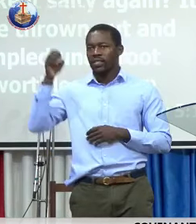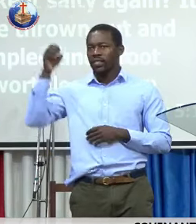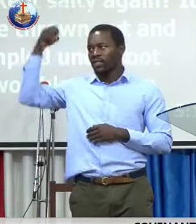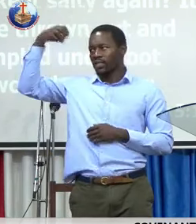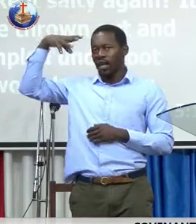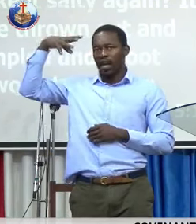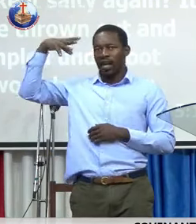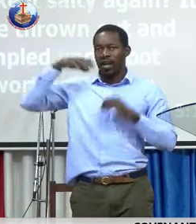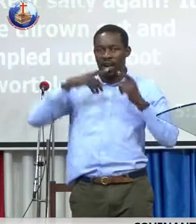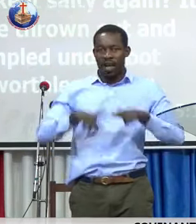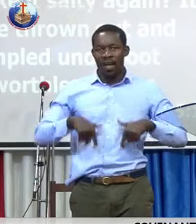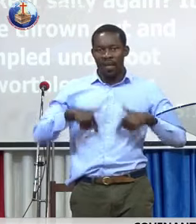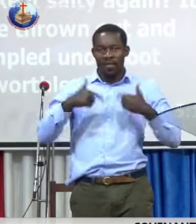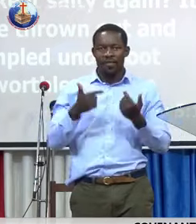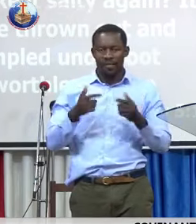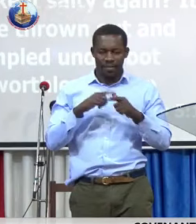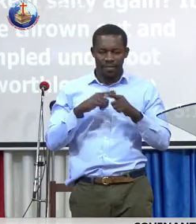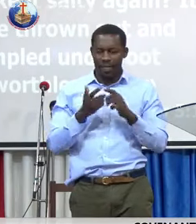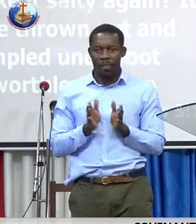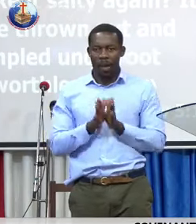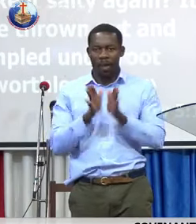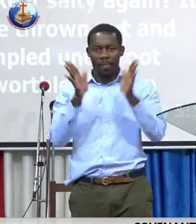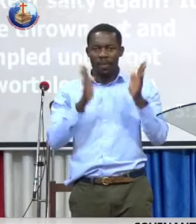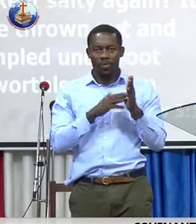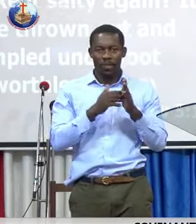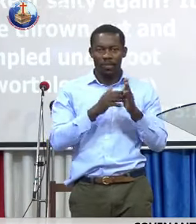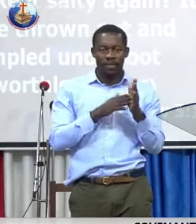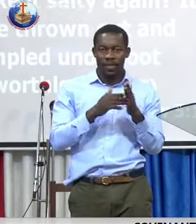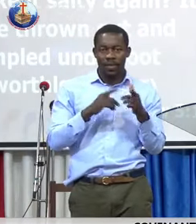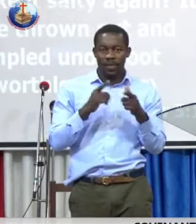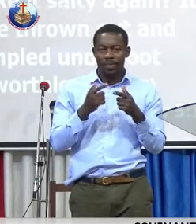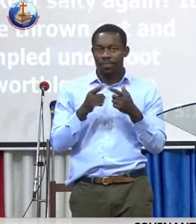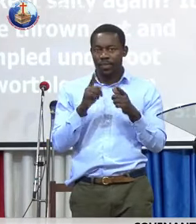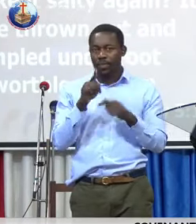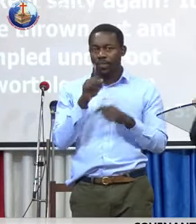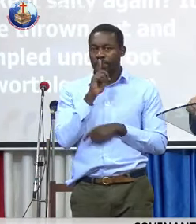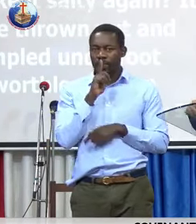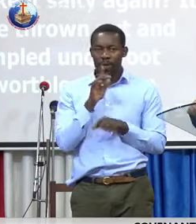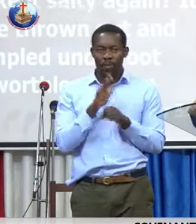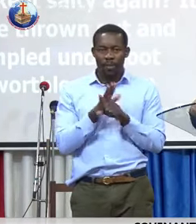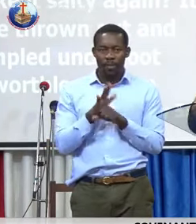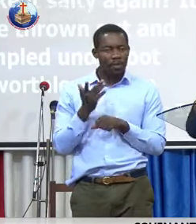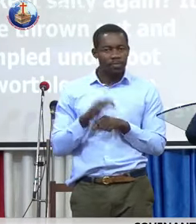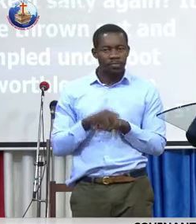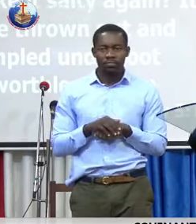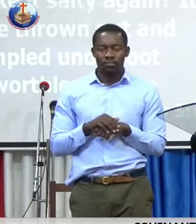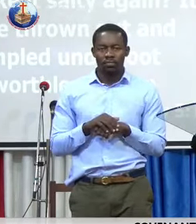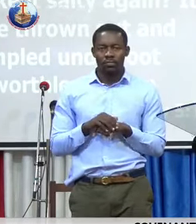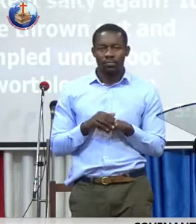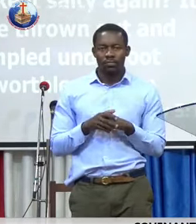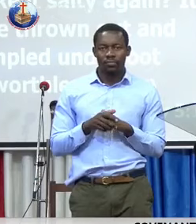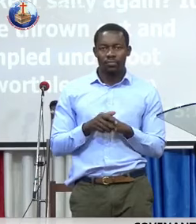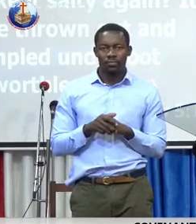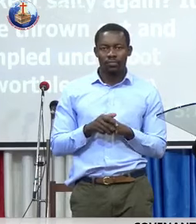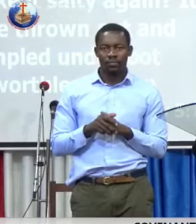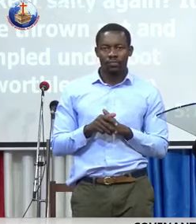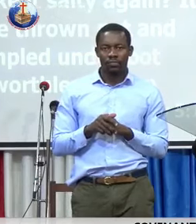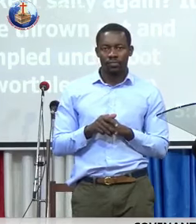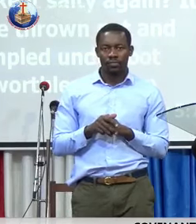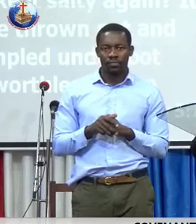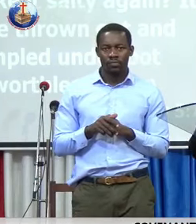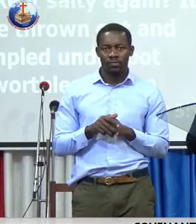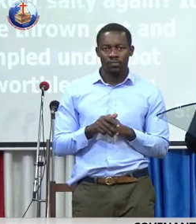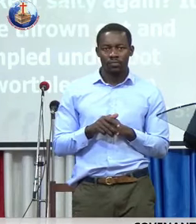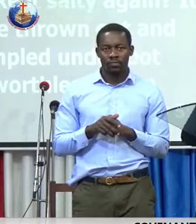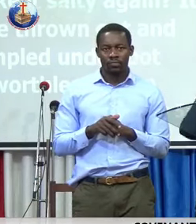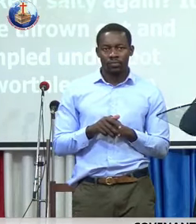this wickedness or to show a path and we have not done so? Je, kuna mahali ambapo tulihitaji kuangaza nuru yetu na kuanika mambo mabaya